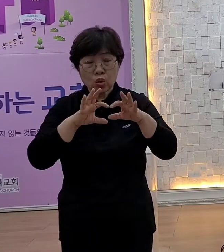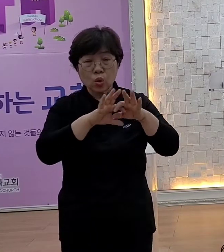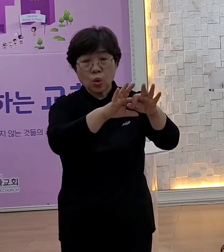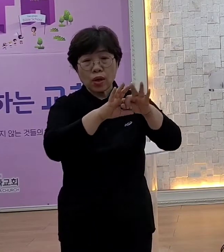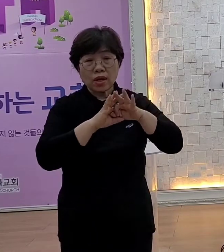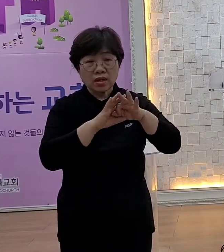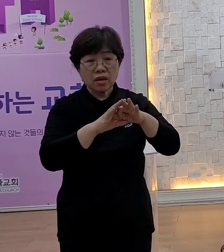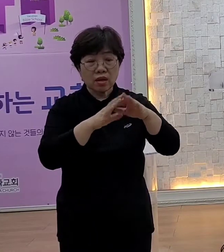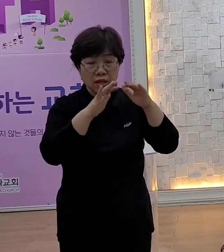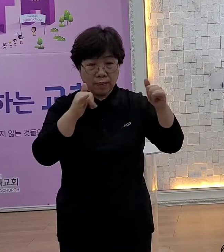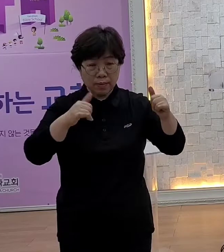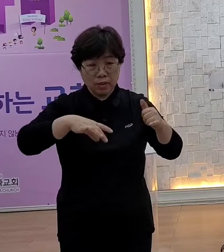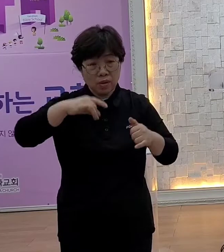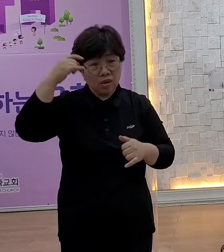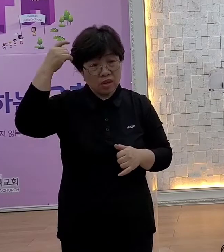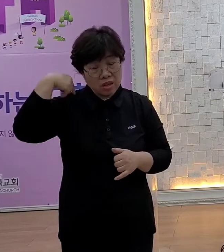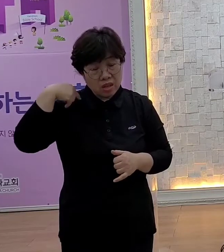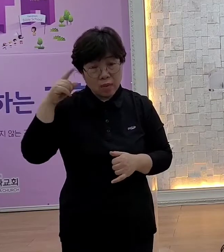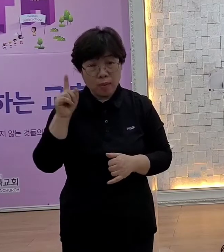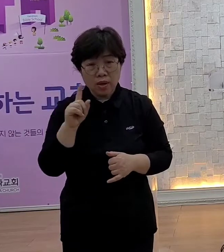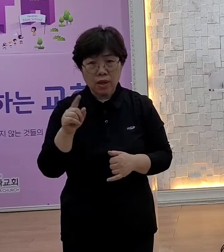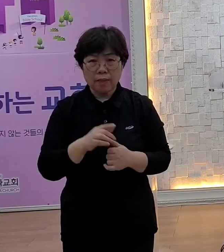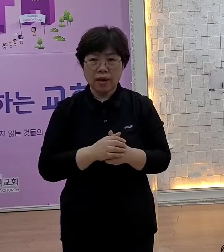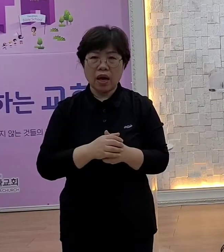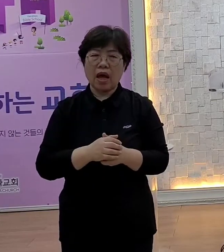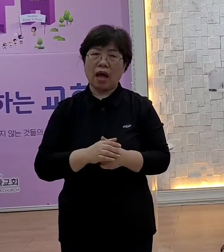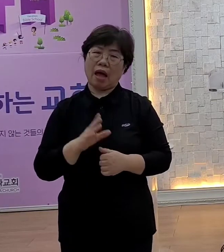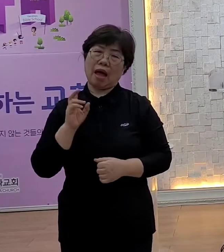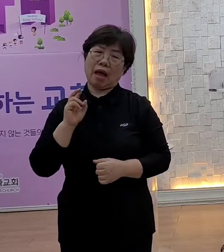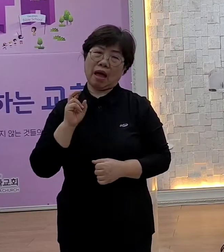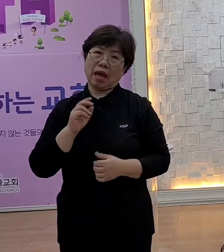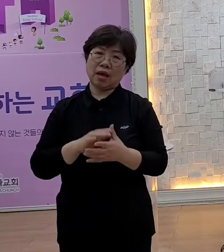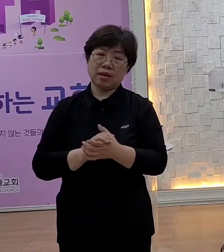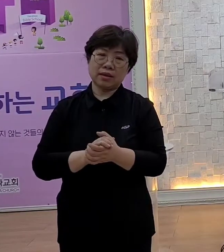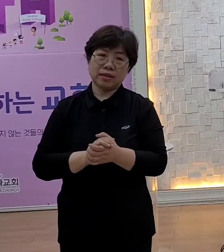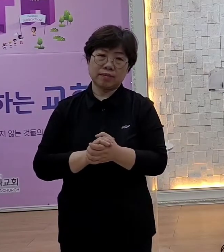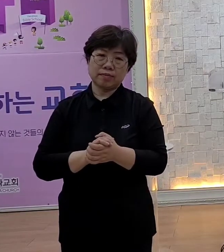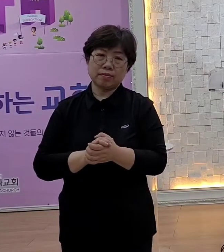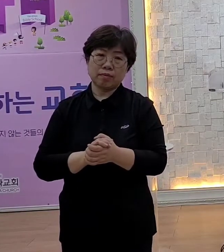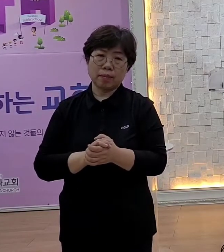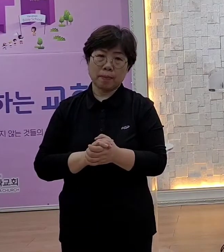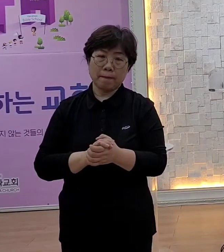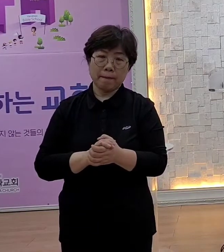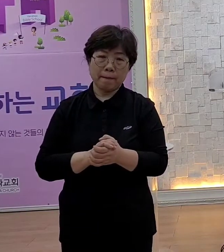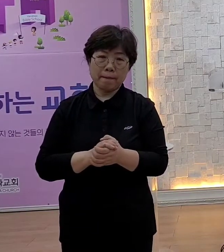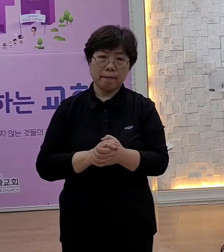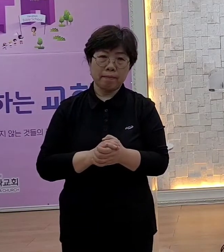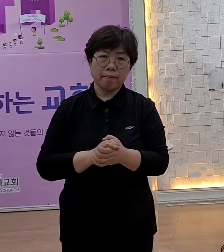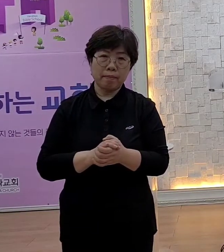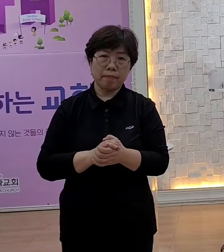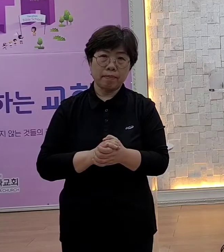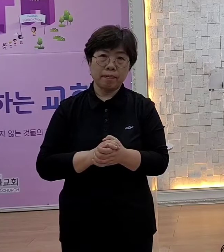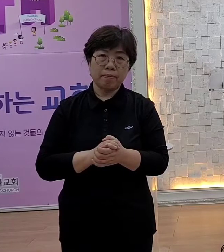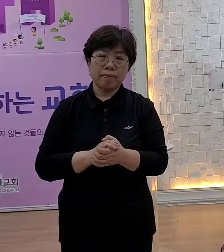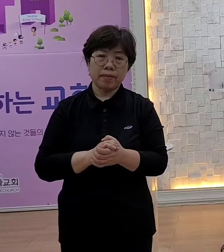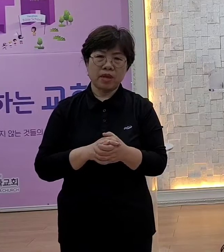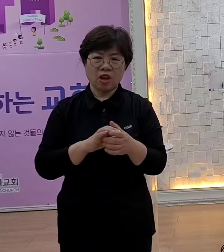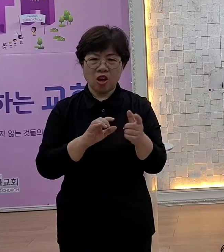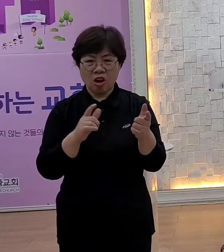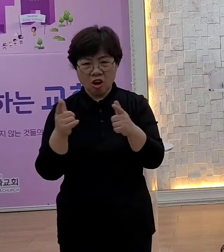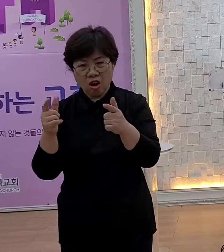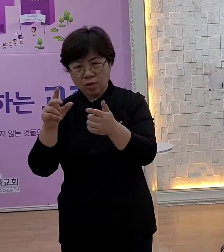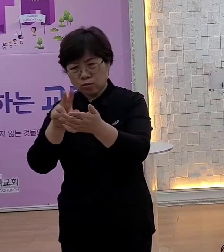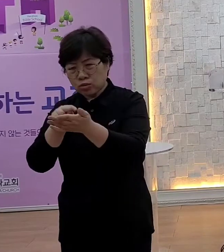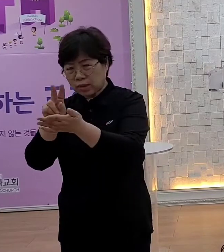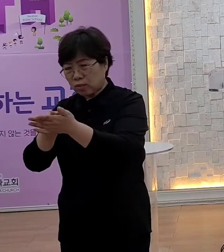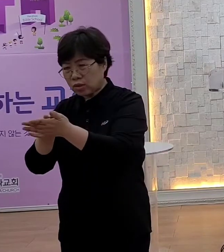전조현상이다. 무슨 말이냐면 자꾸 기근이 막 코로나가 오고 뭐 또